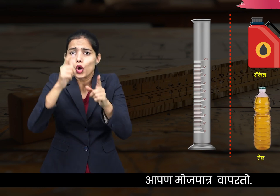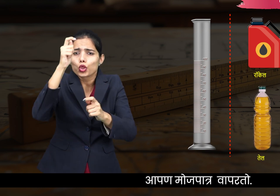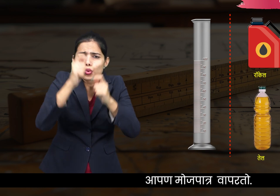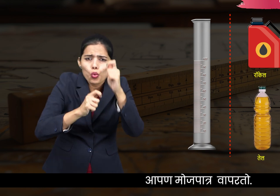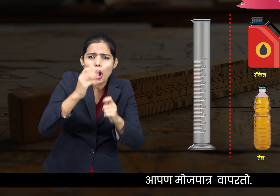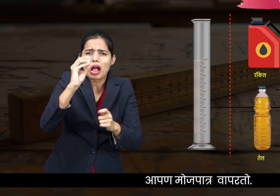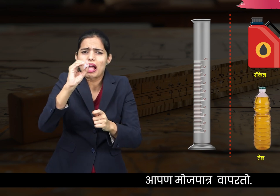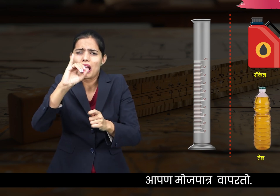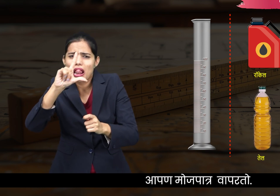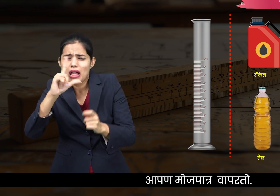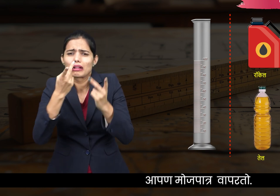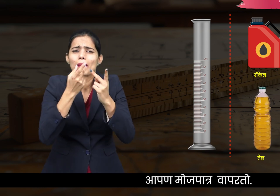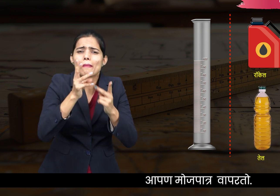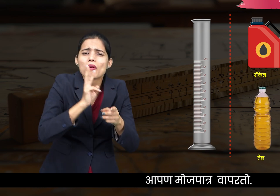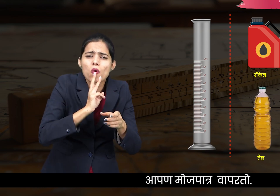वापरतो.